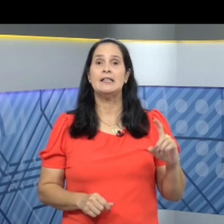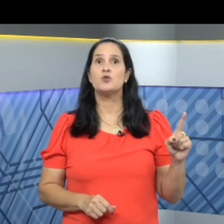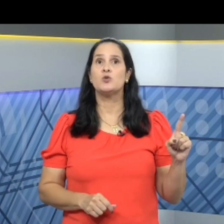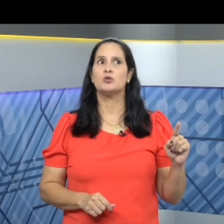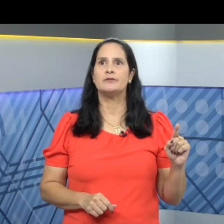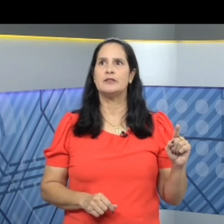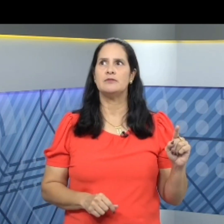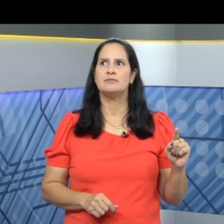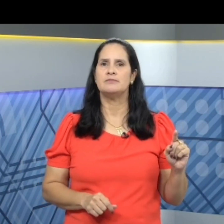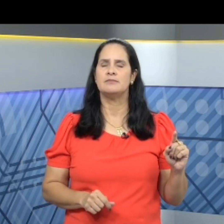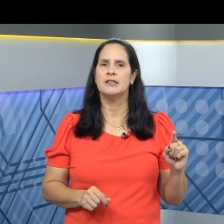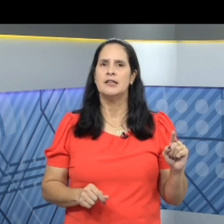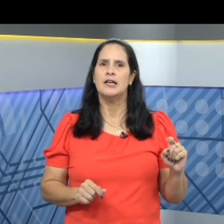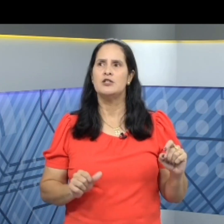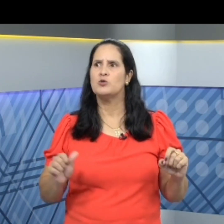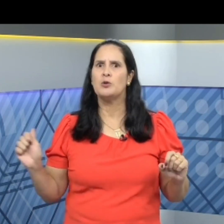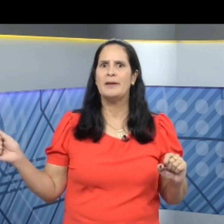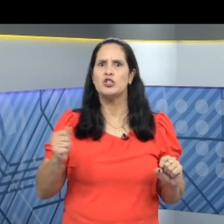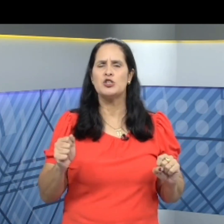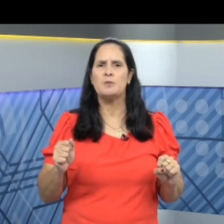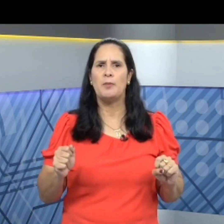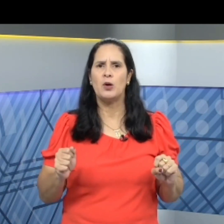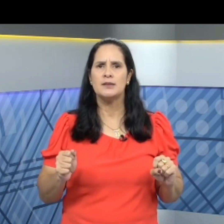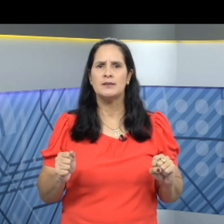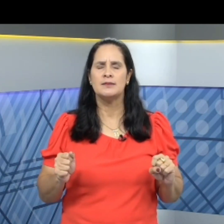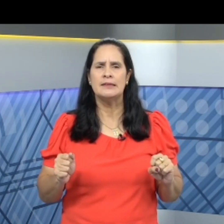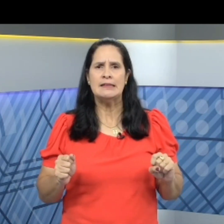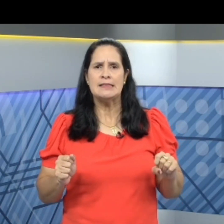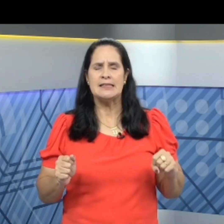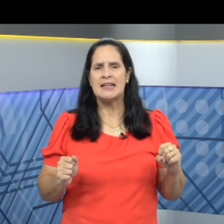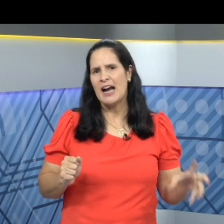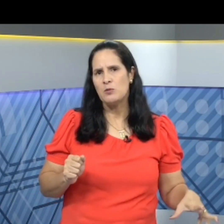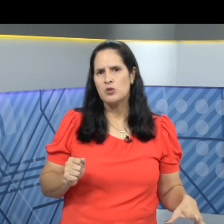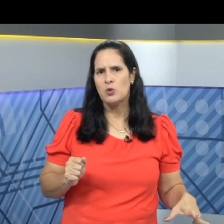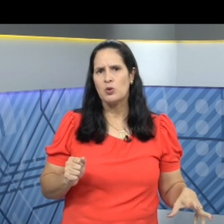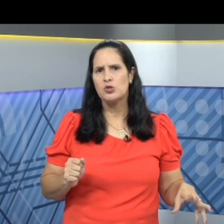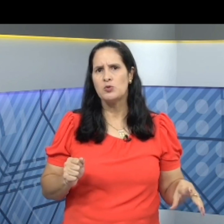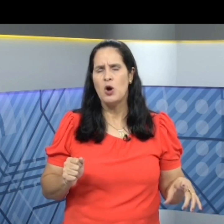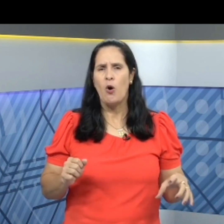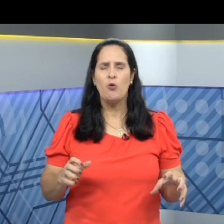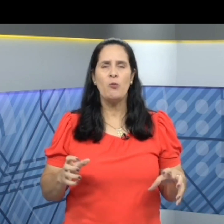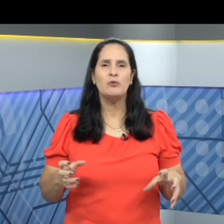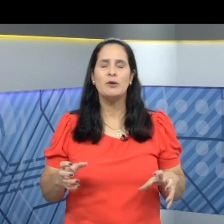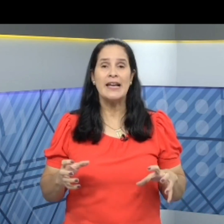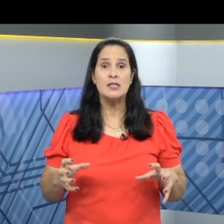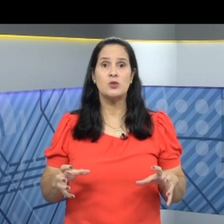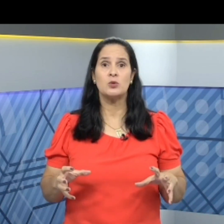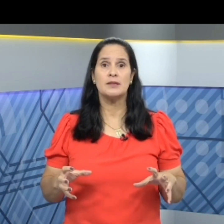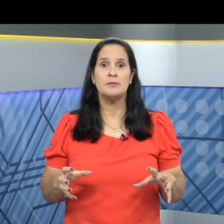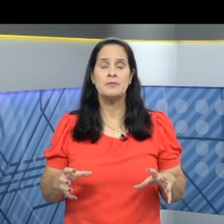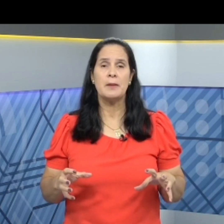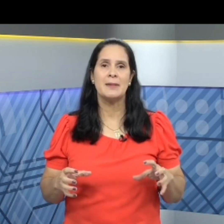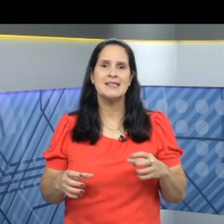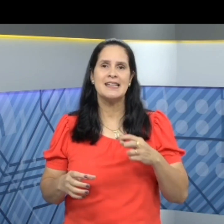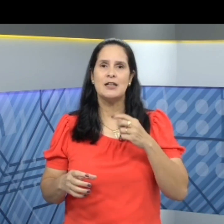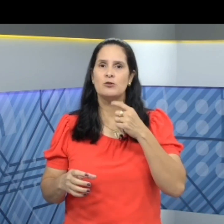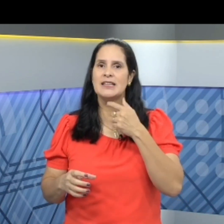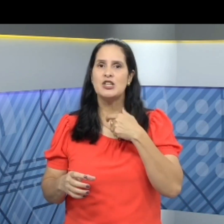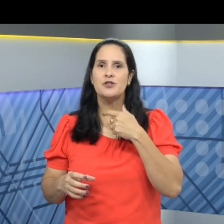escuta o trovão, ele escuta o latido de uma porta, se cai um estojo, algum barulho, ele escuta, mas ele não identifica